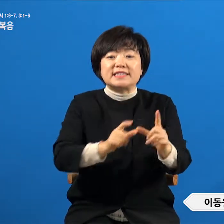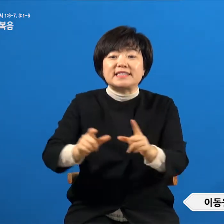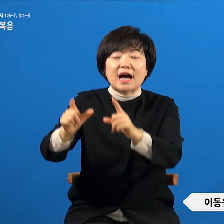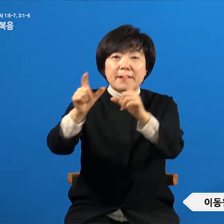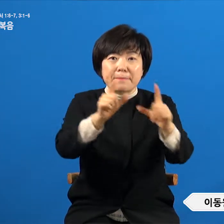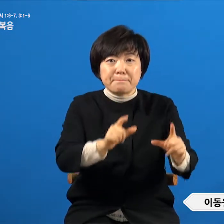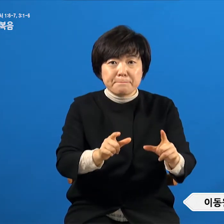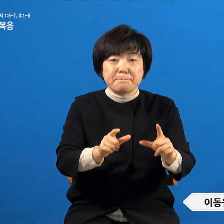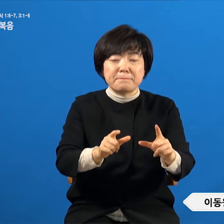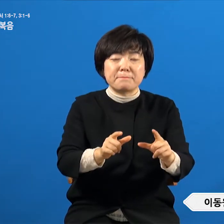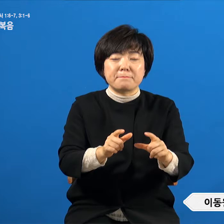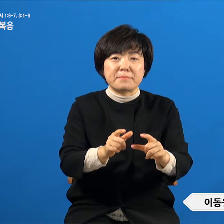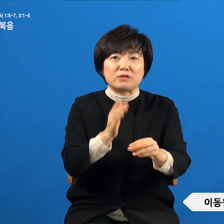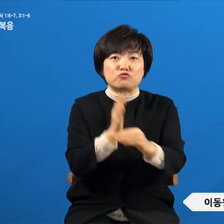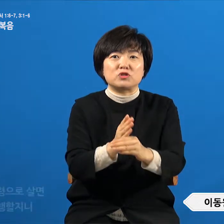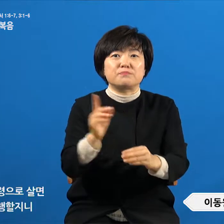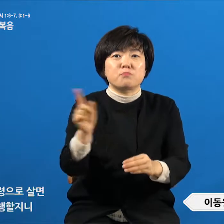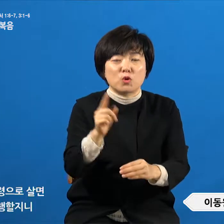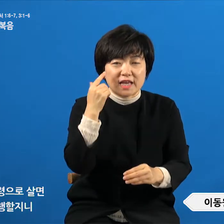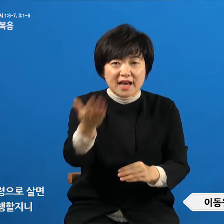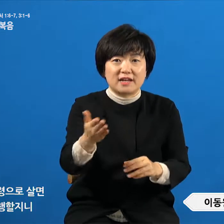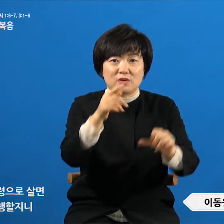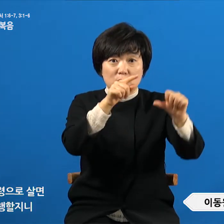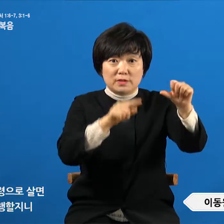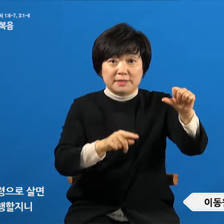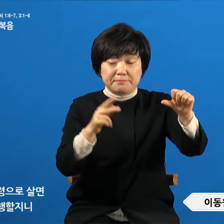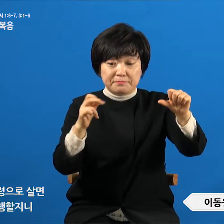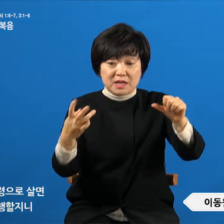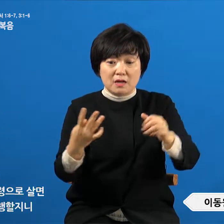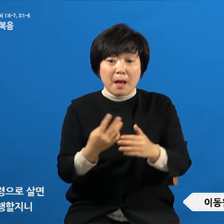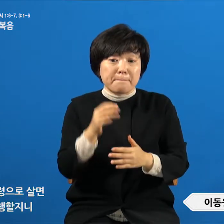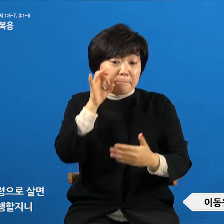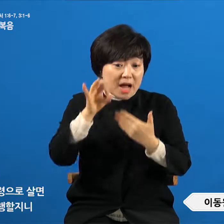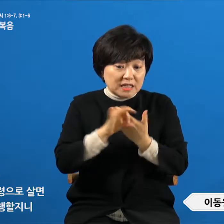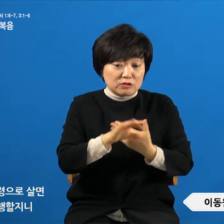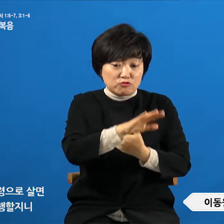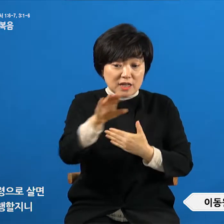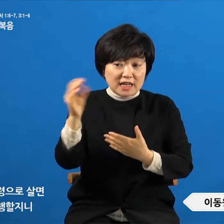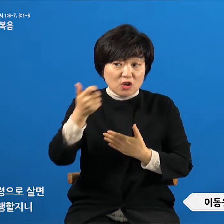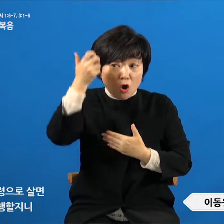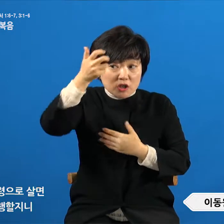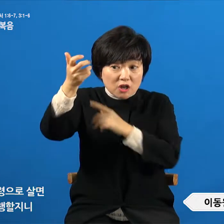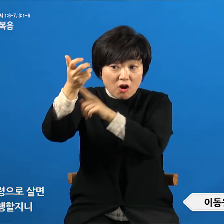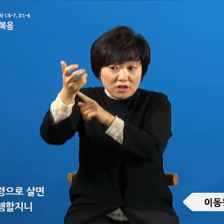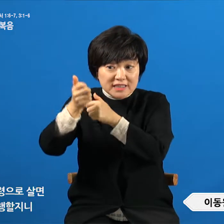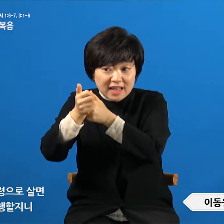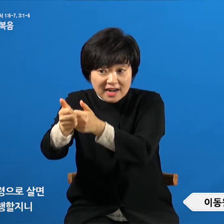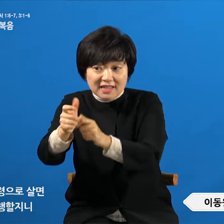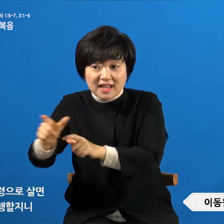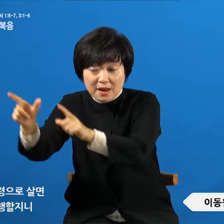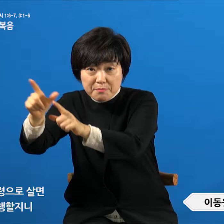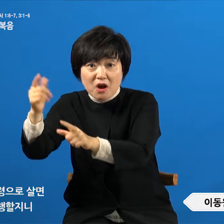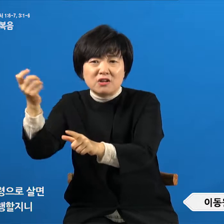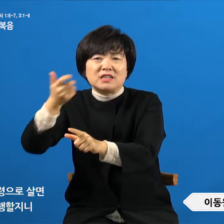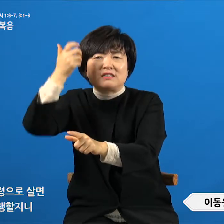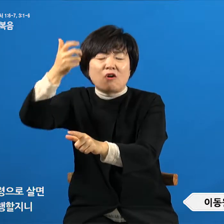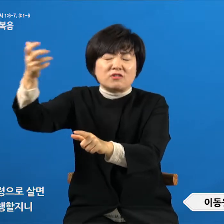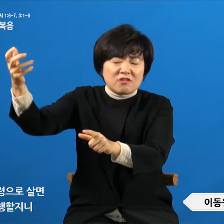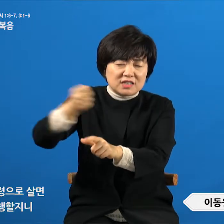뭐냐? 갈라디아서 5장 25절. 다 같이 읽습니다. 시작. 만일 우리가 성령으로 살면